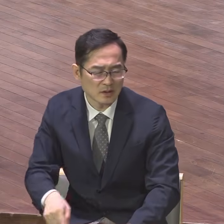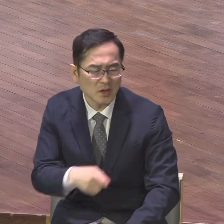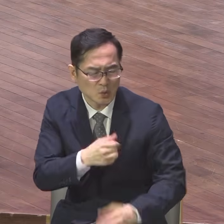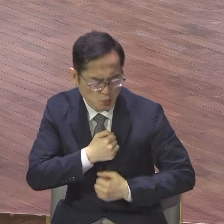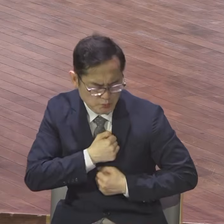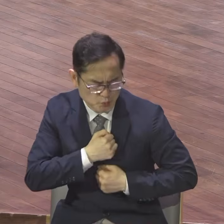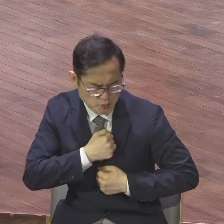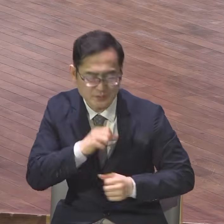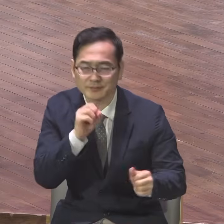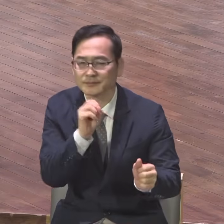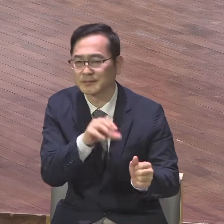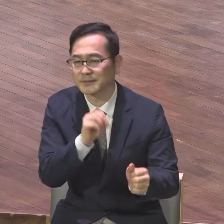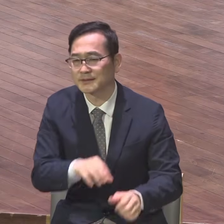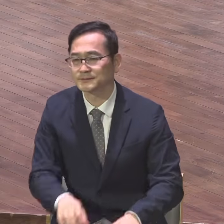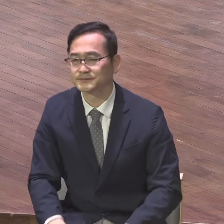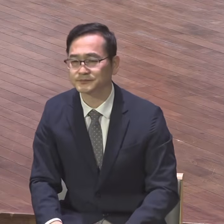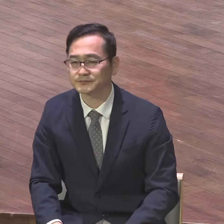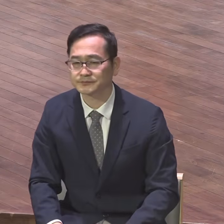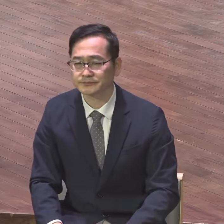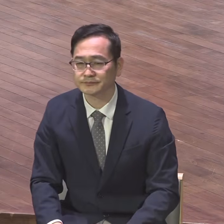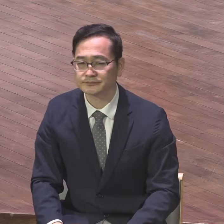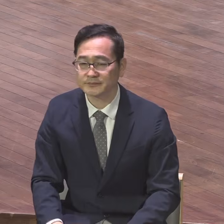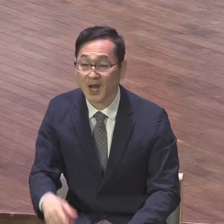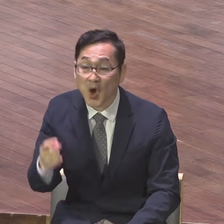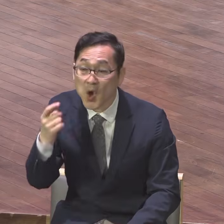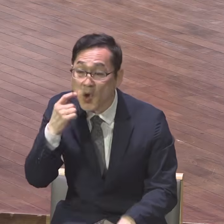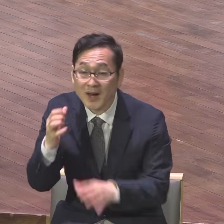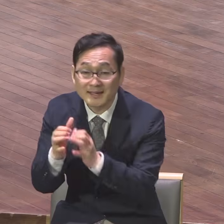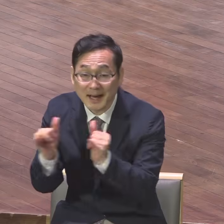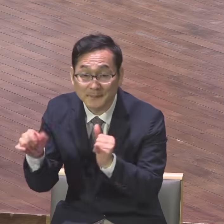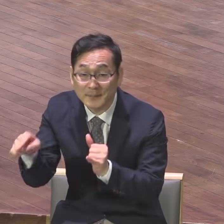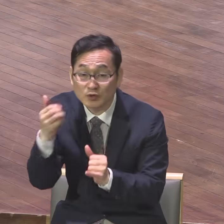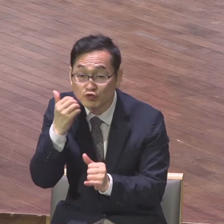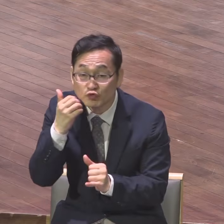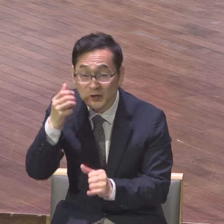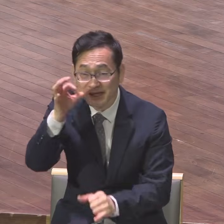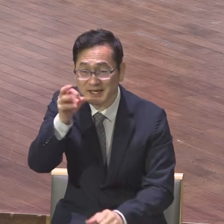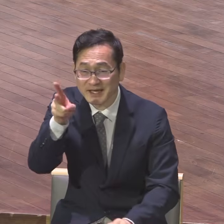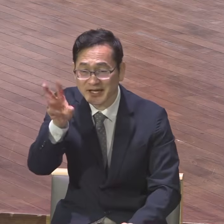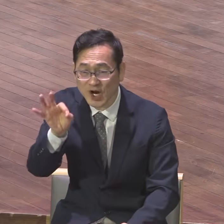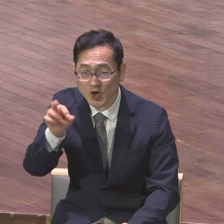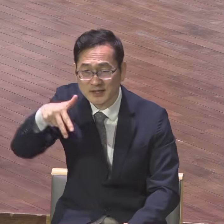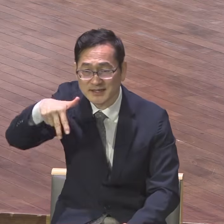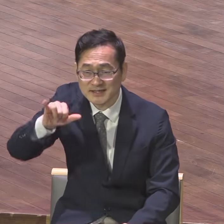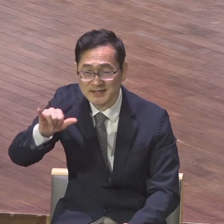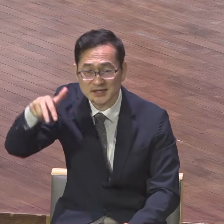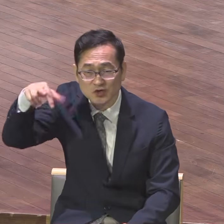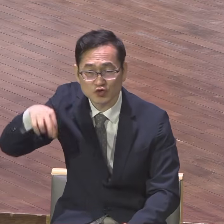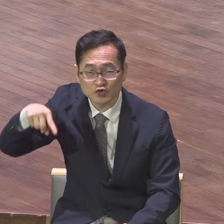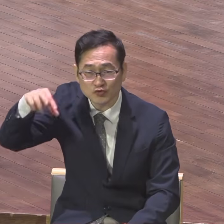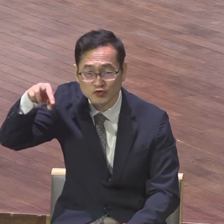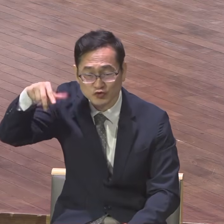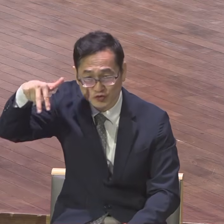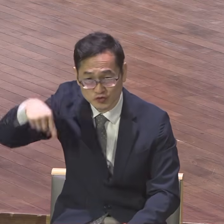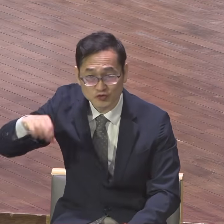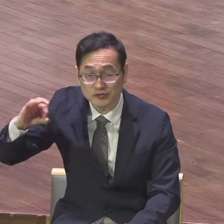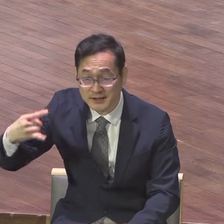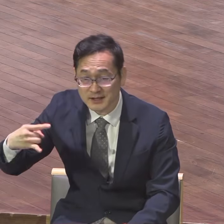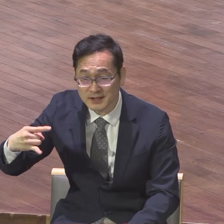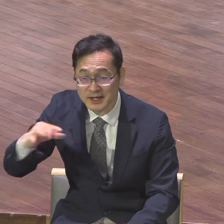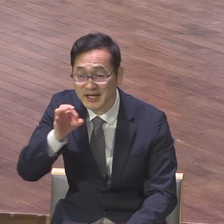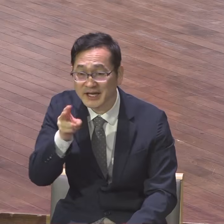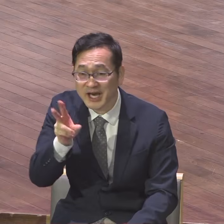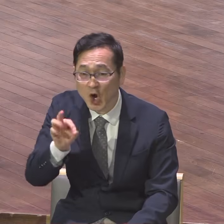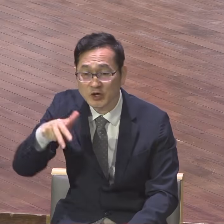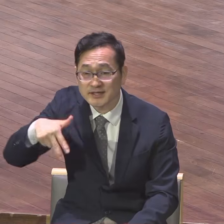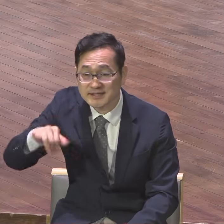바울이 언급하면서 당시에 거짓된 자들이 누구냐? 영지주의자들입니다. 영지주의자들은 뭘